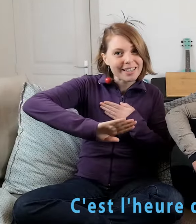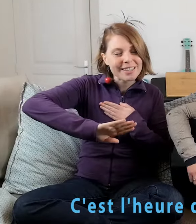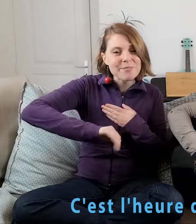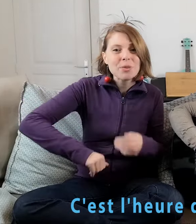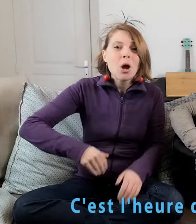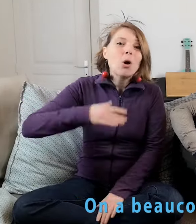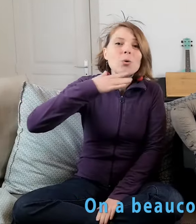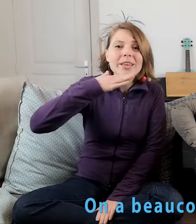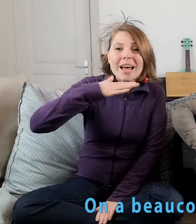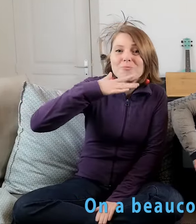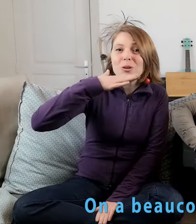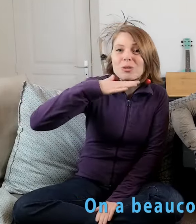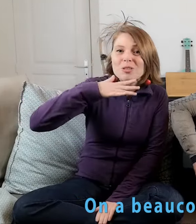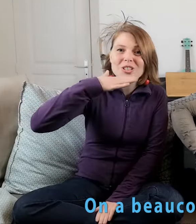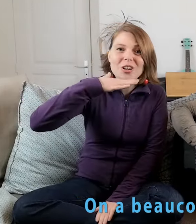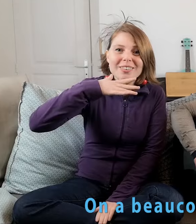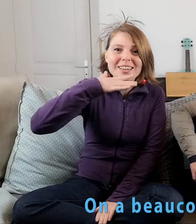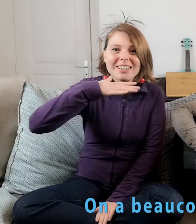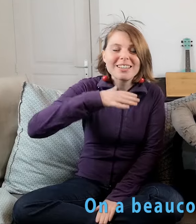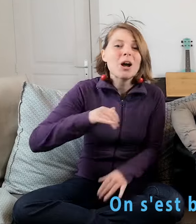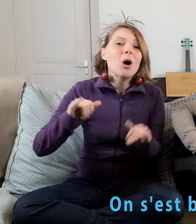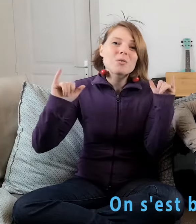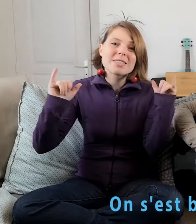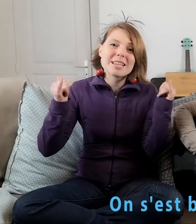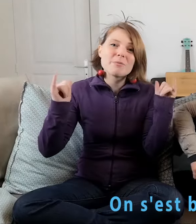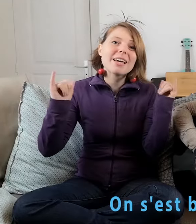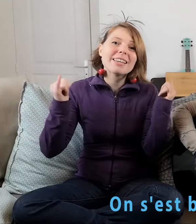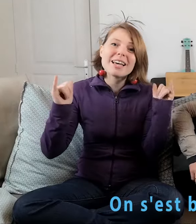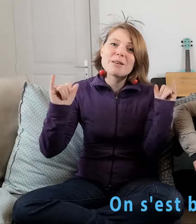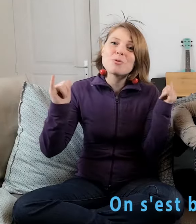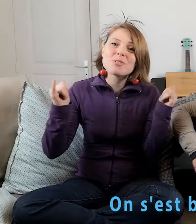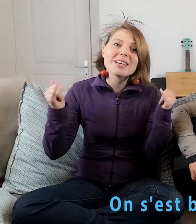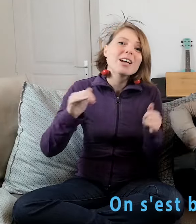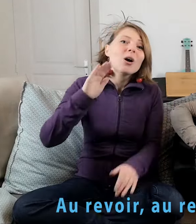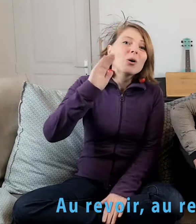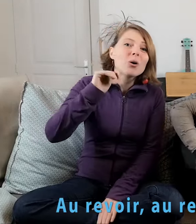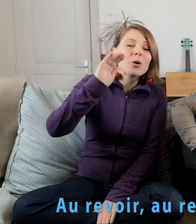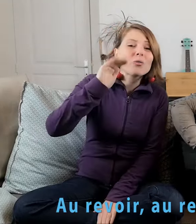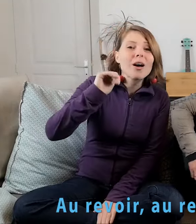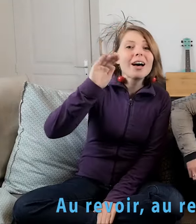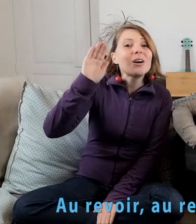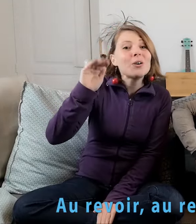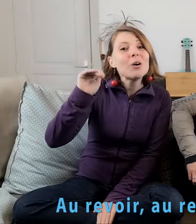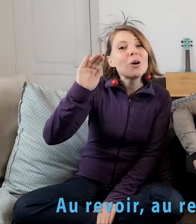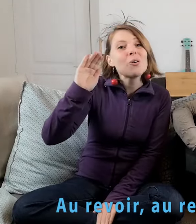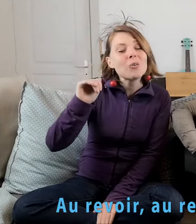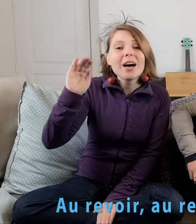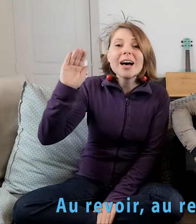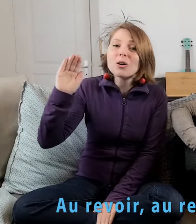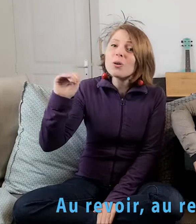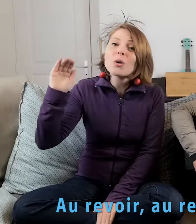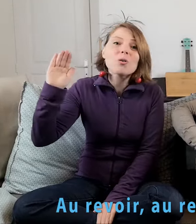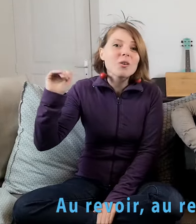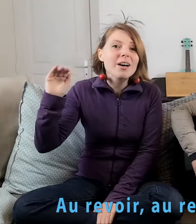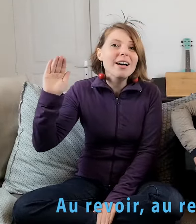séparer. On a beaucoup chanté, on s'est bien amusé. Au revoir, au revoir, au